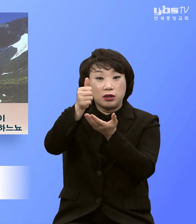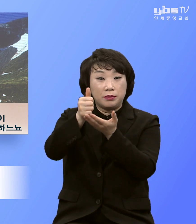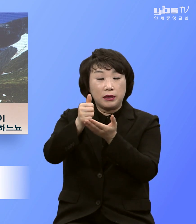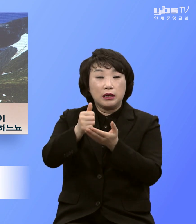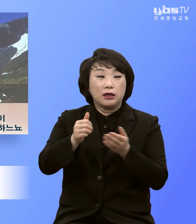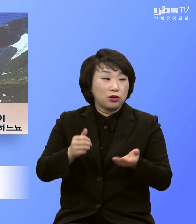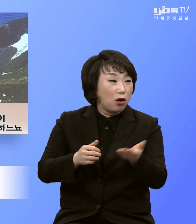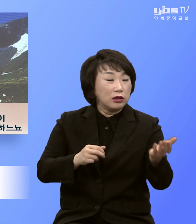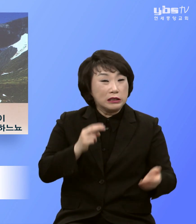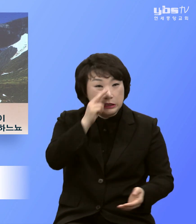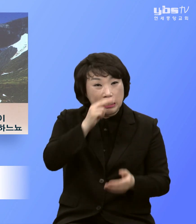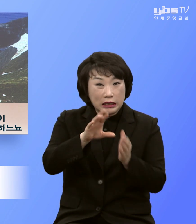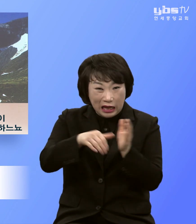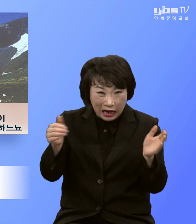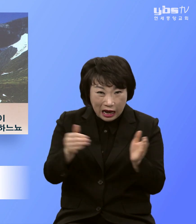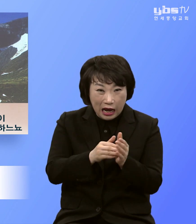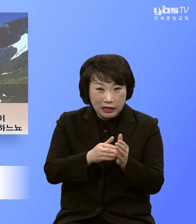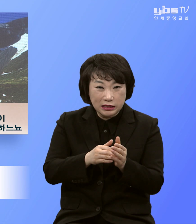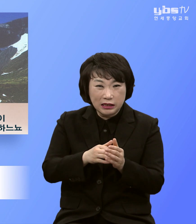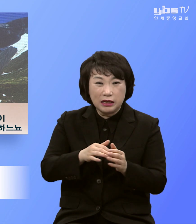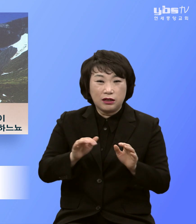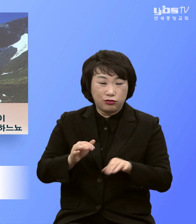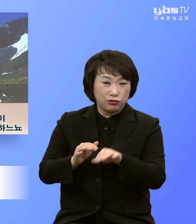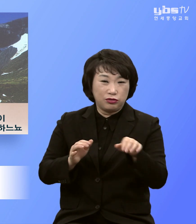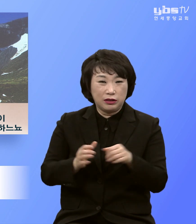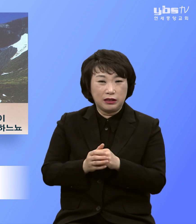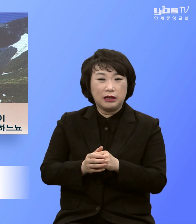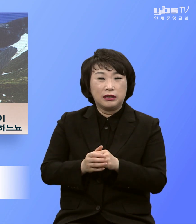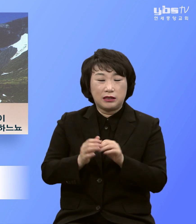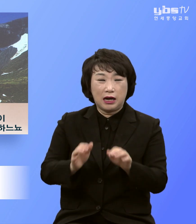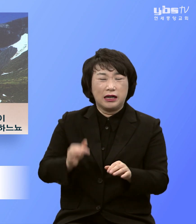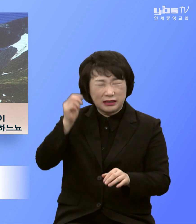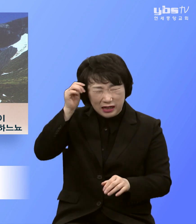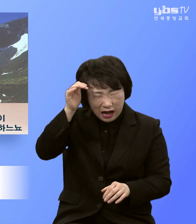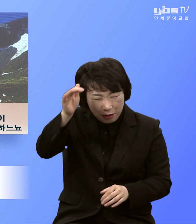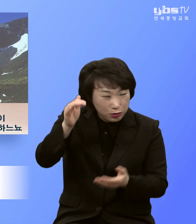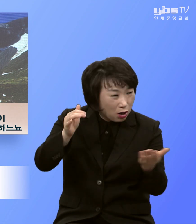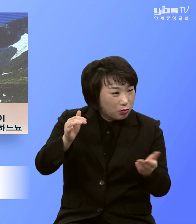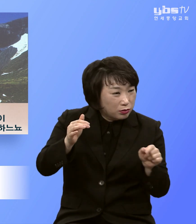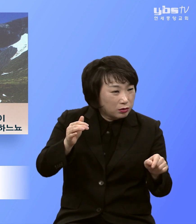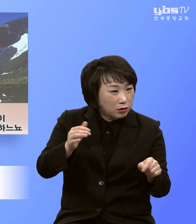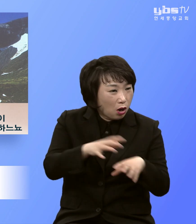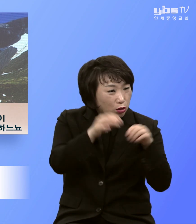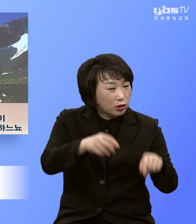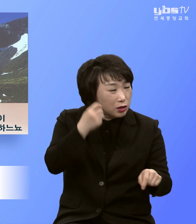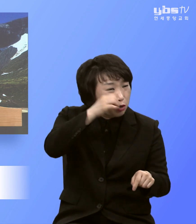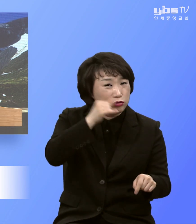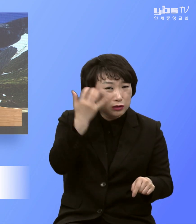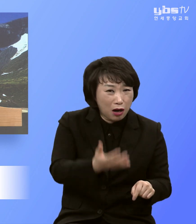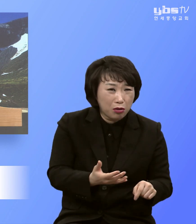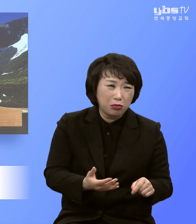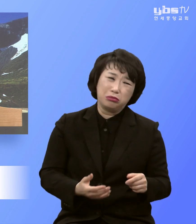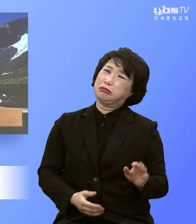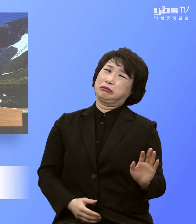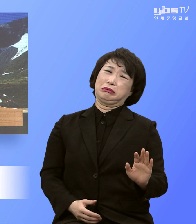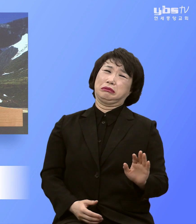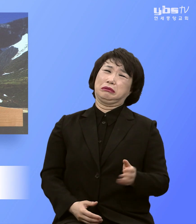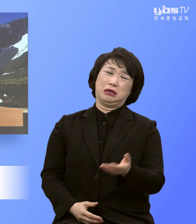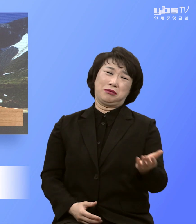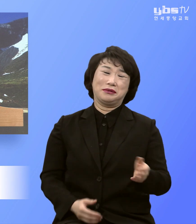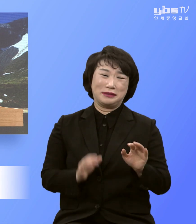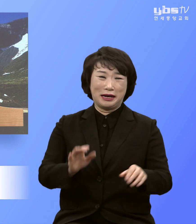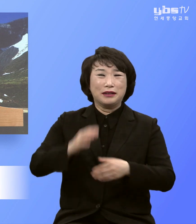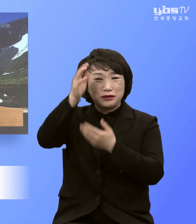성령이 시기하기까지 사모하신다 하신 말씀을 헛된 줄로 생각하느뇨. 아주 여러분들을